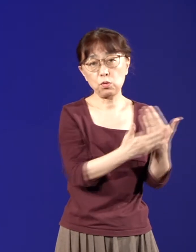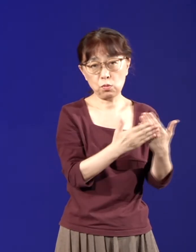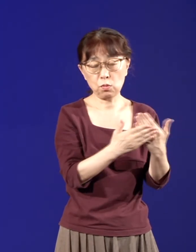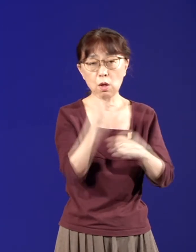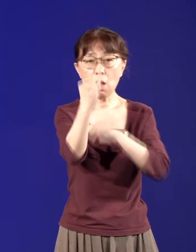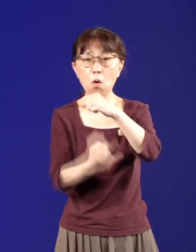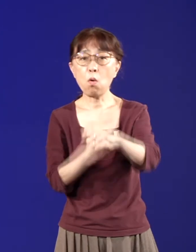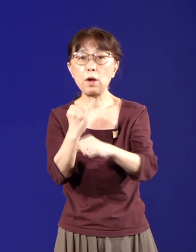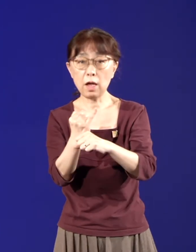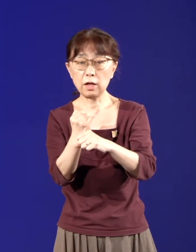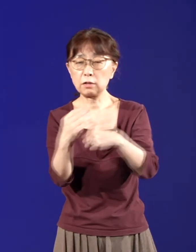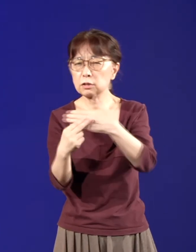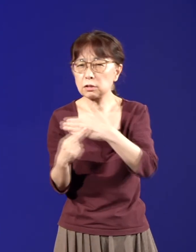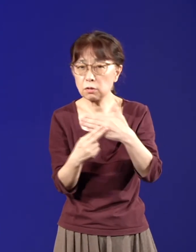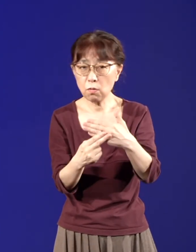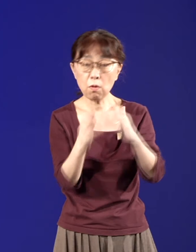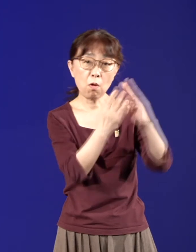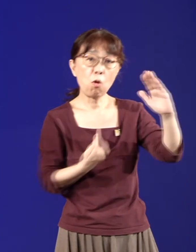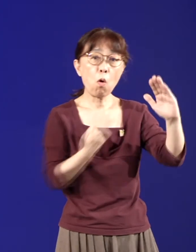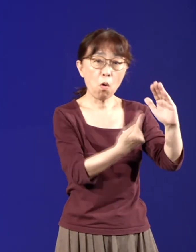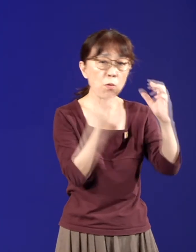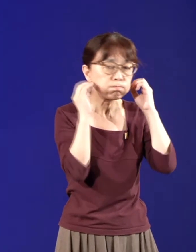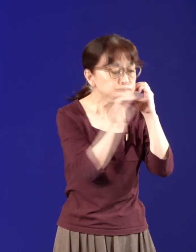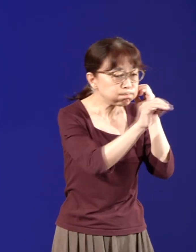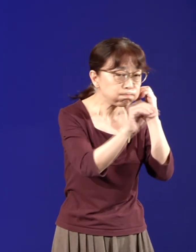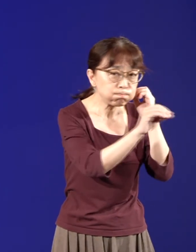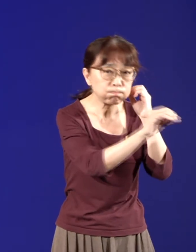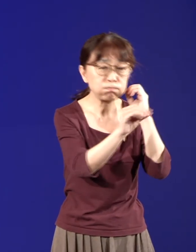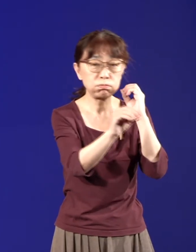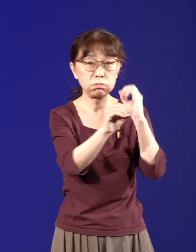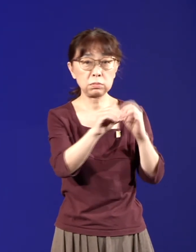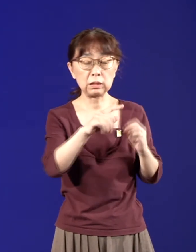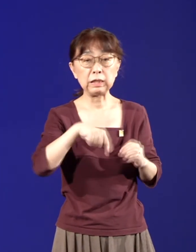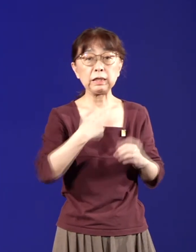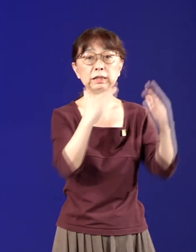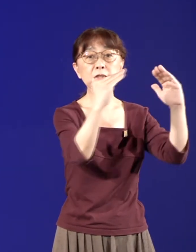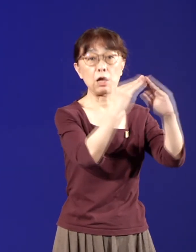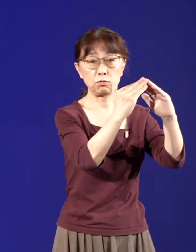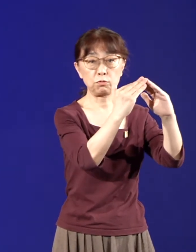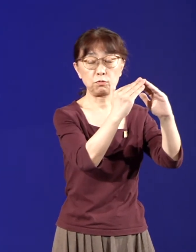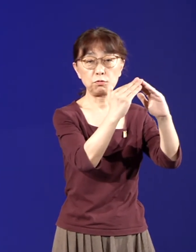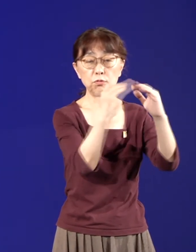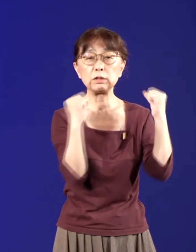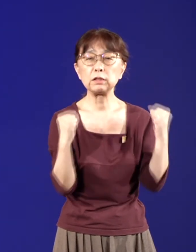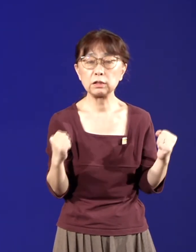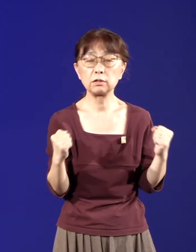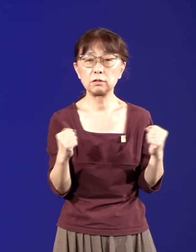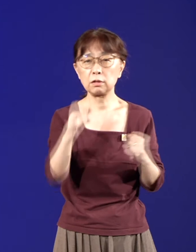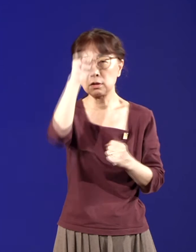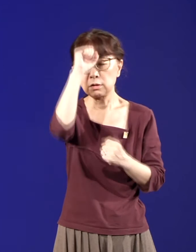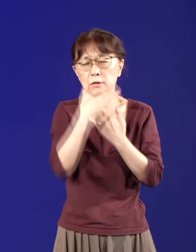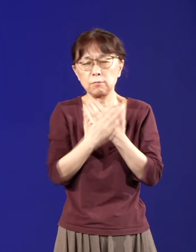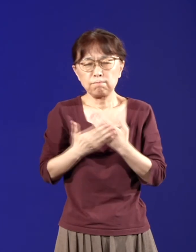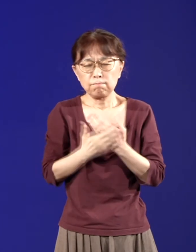診、訪問診療というような自宅で療養せざるを得ない方